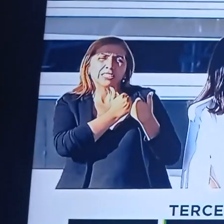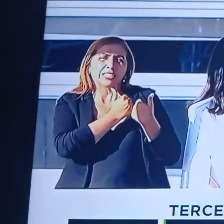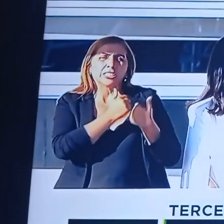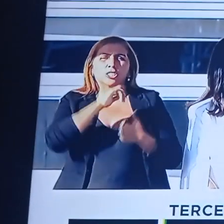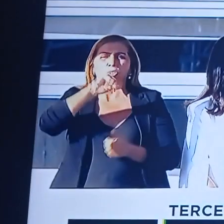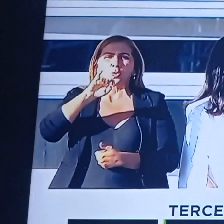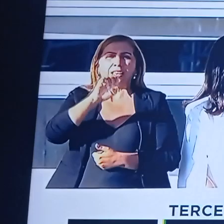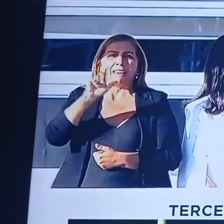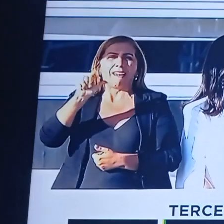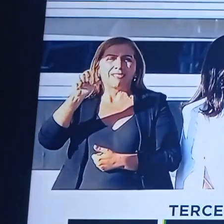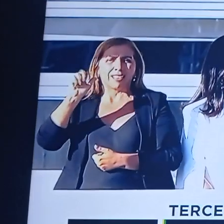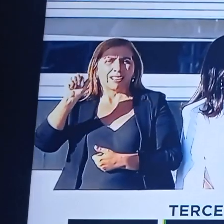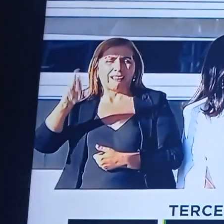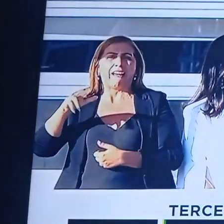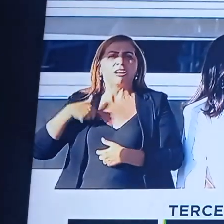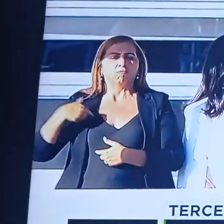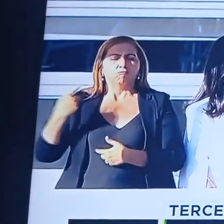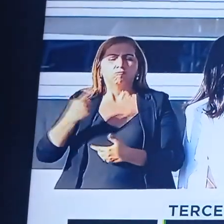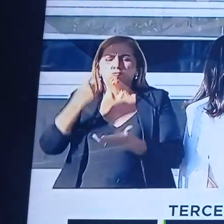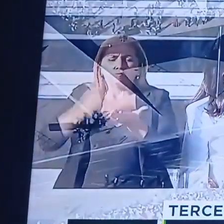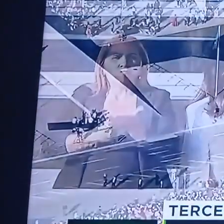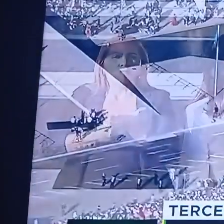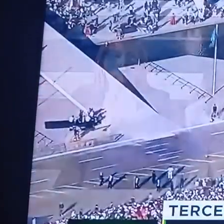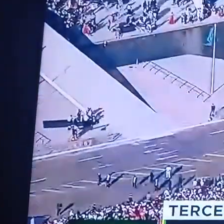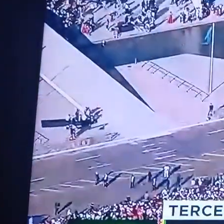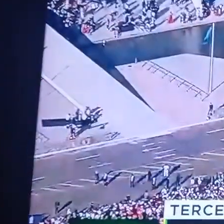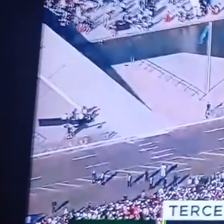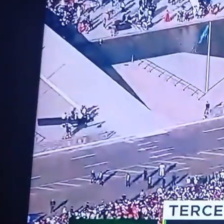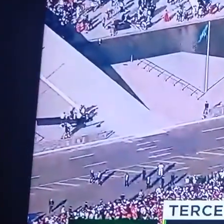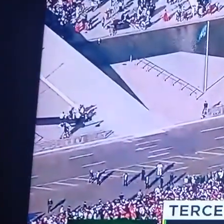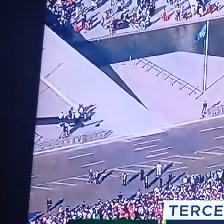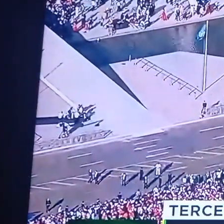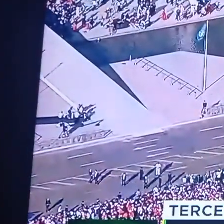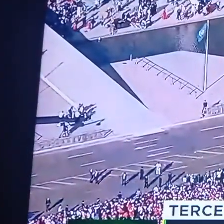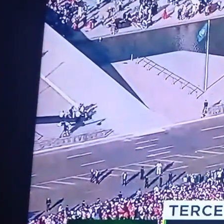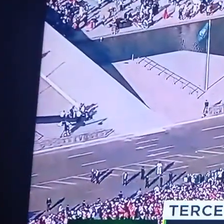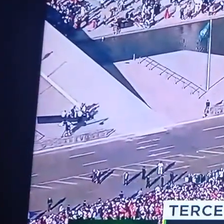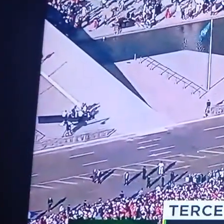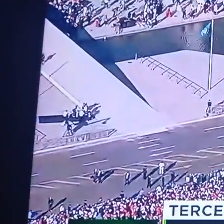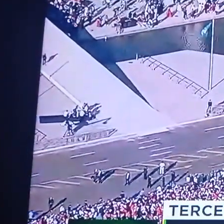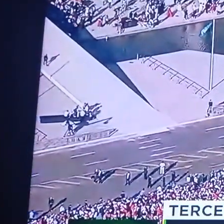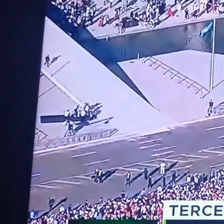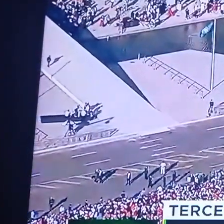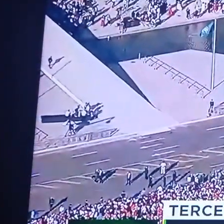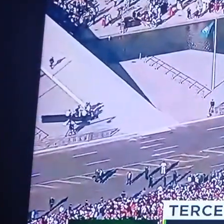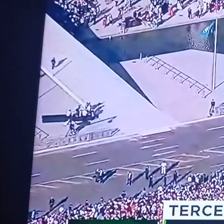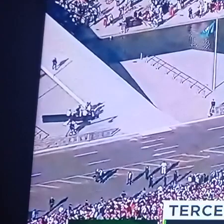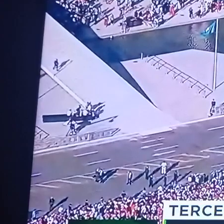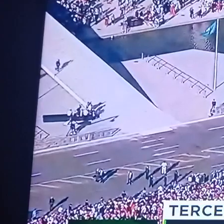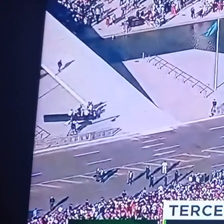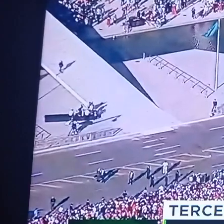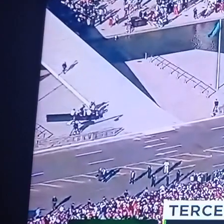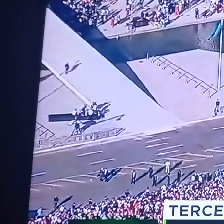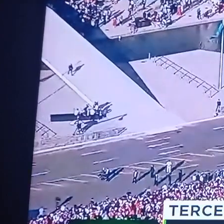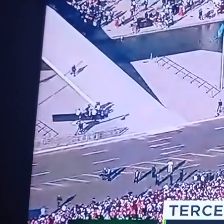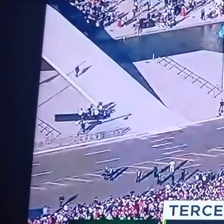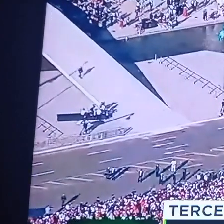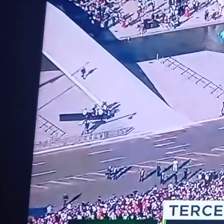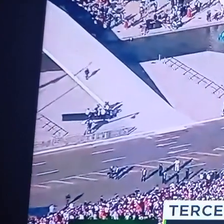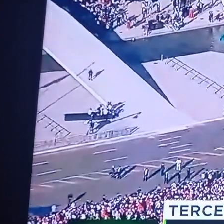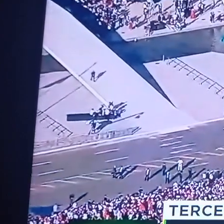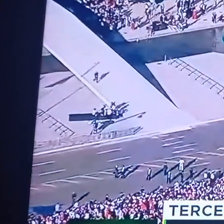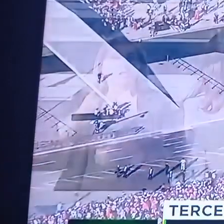Alencar assumimos o compromisso de recuperar a dignidade e a autoestima do povo brasileiro,